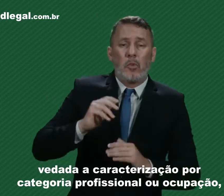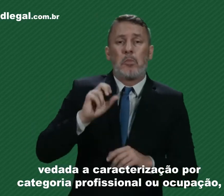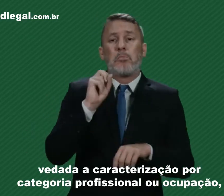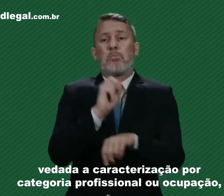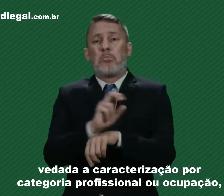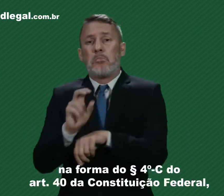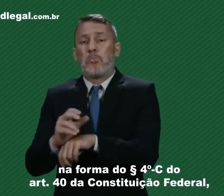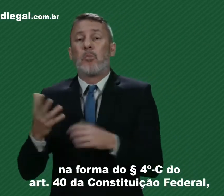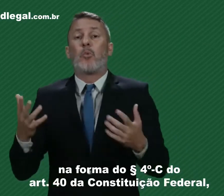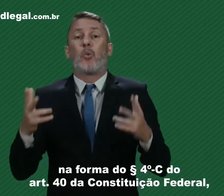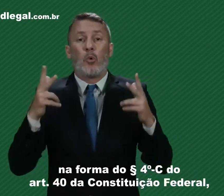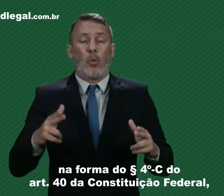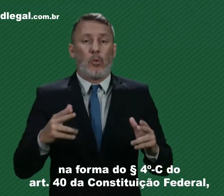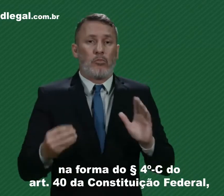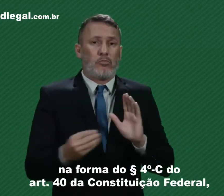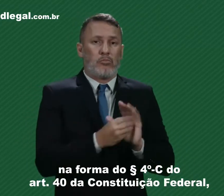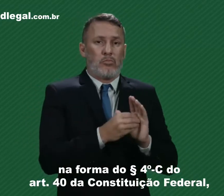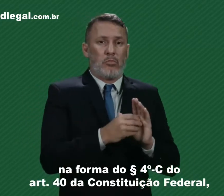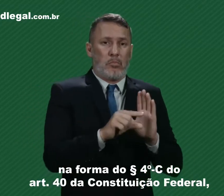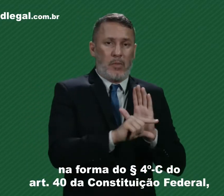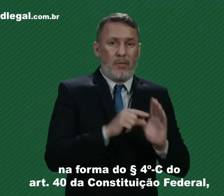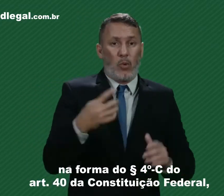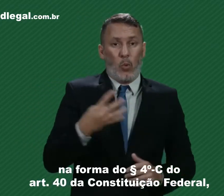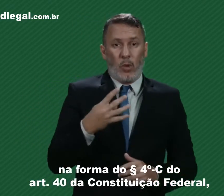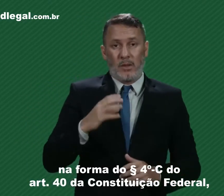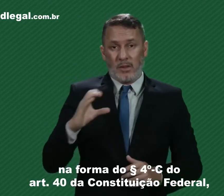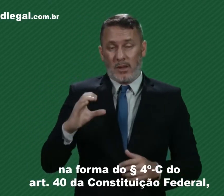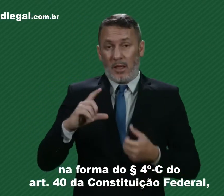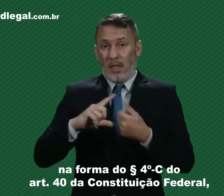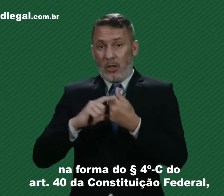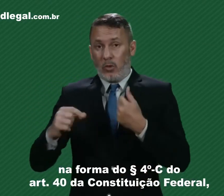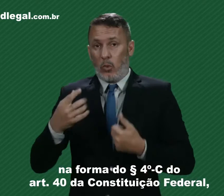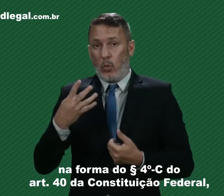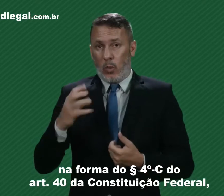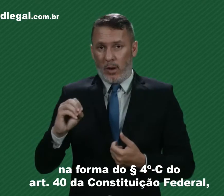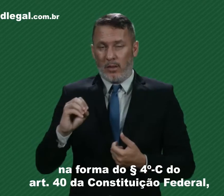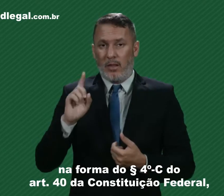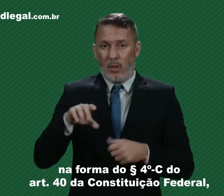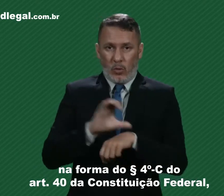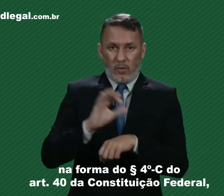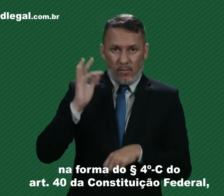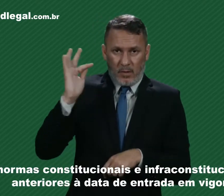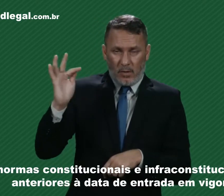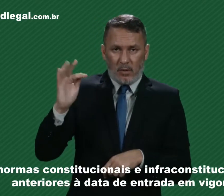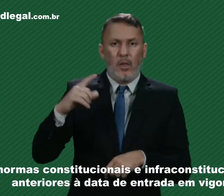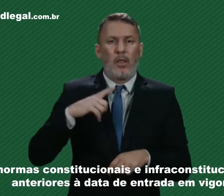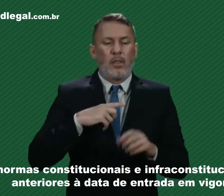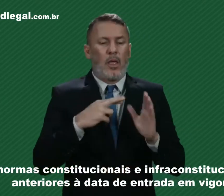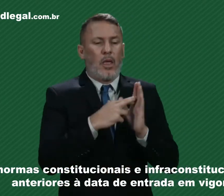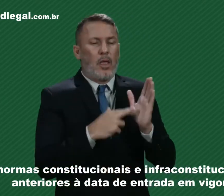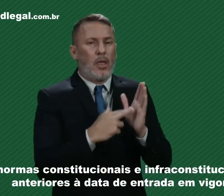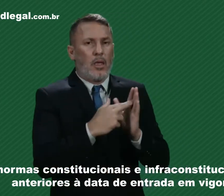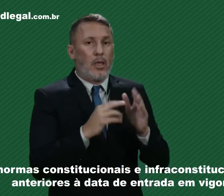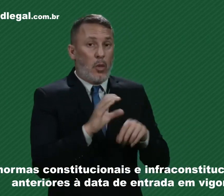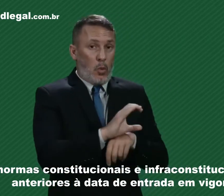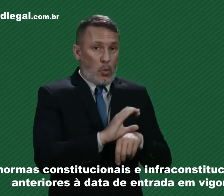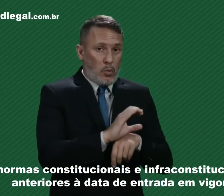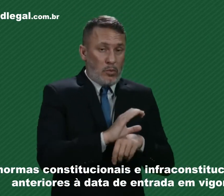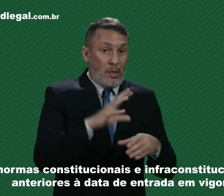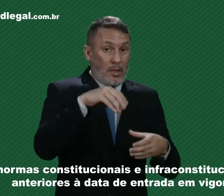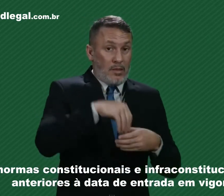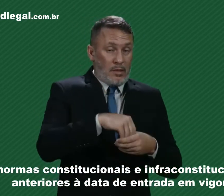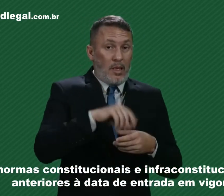ou ocupação, na forma do parágrafo 4º-C do artigo 40 da Constituição Federal, as normas constitucionais